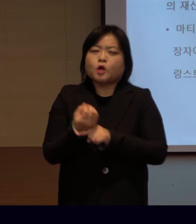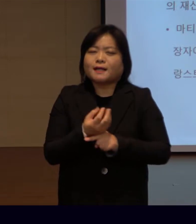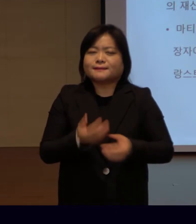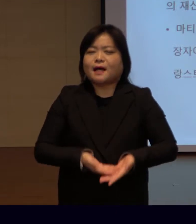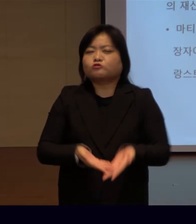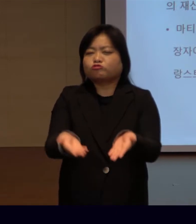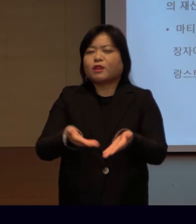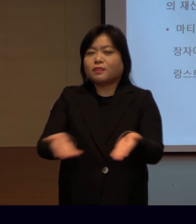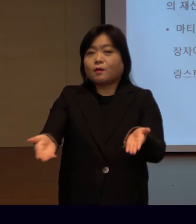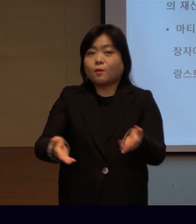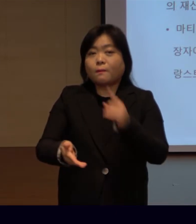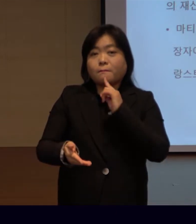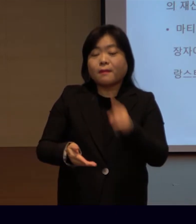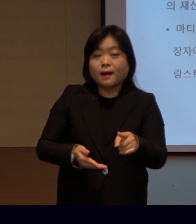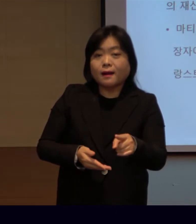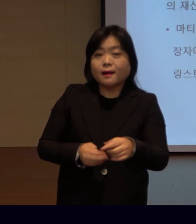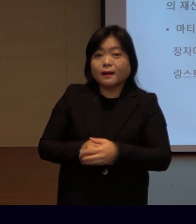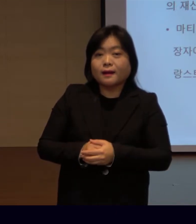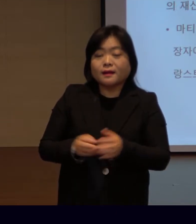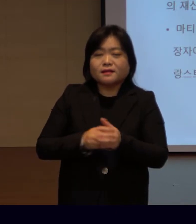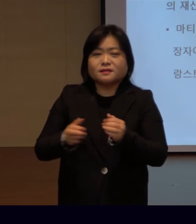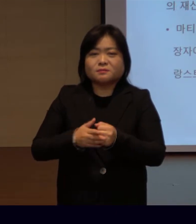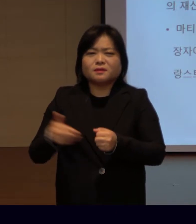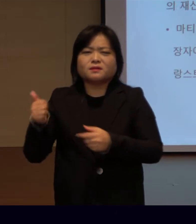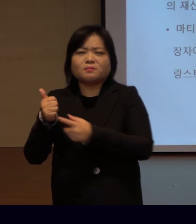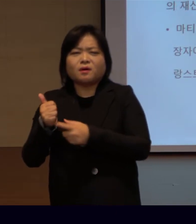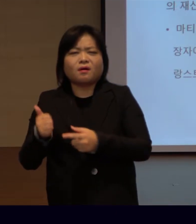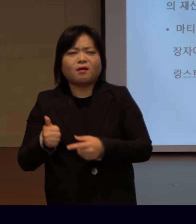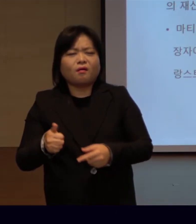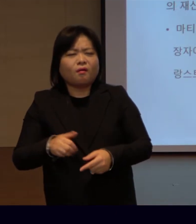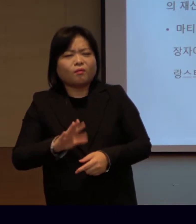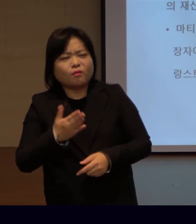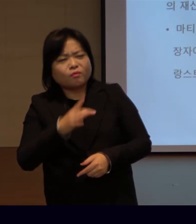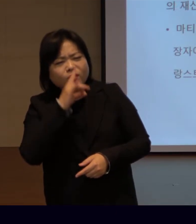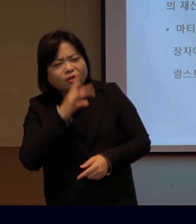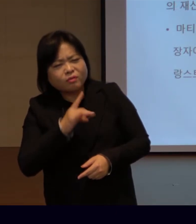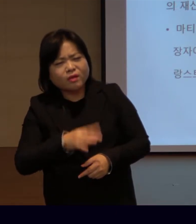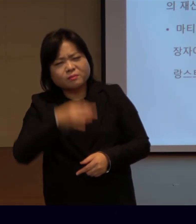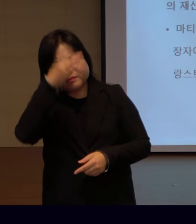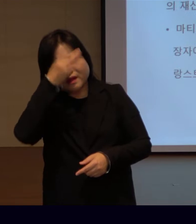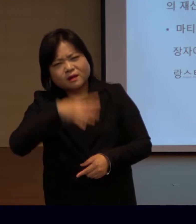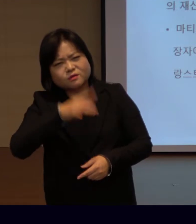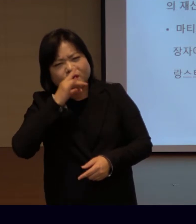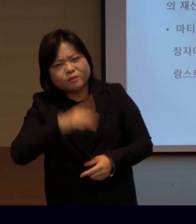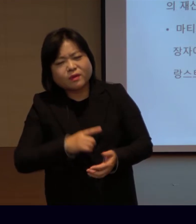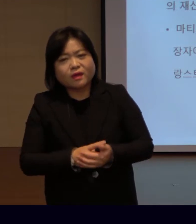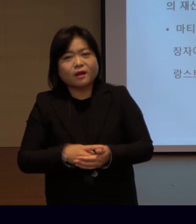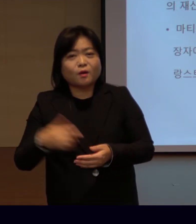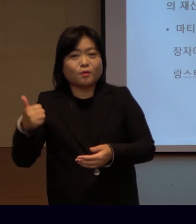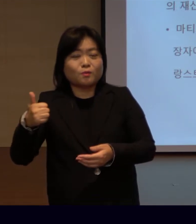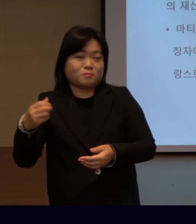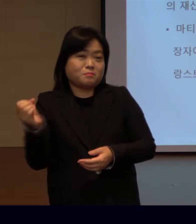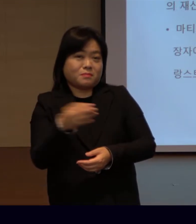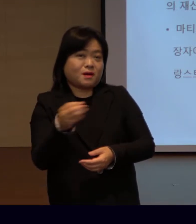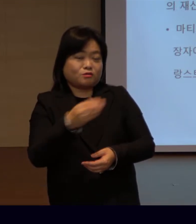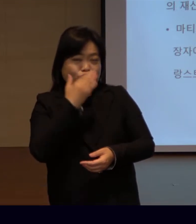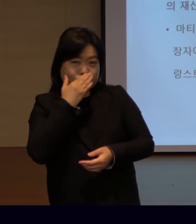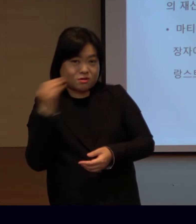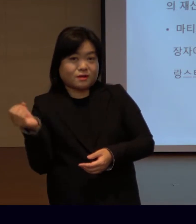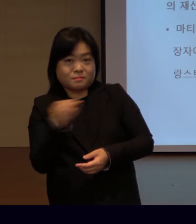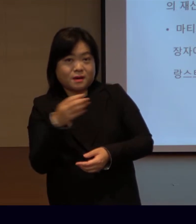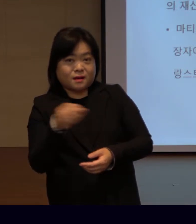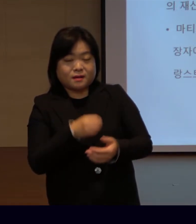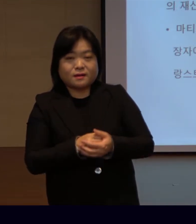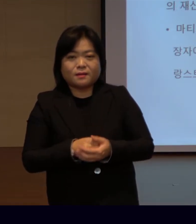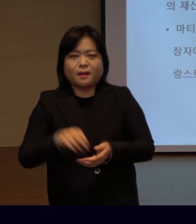거예요. 또 바보 같은 꼴은 장모님 그러셔도 되겠어요. 미안해서 정말 좌불안석입니다. 근데